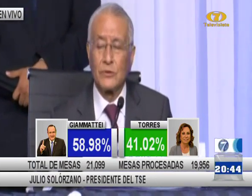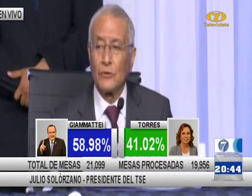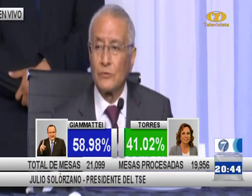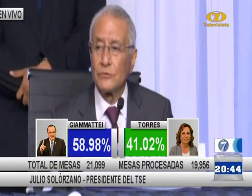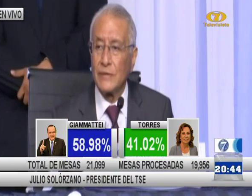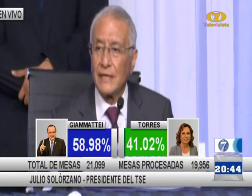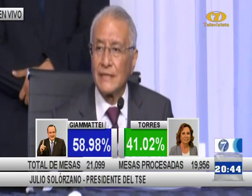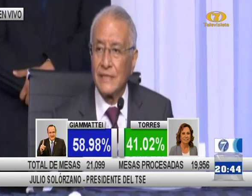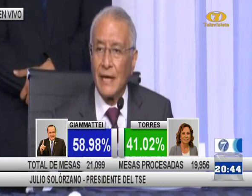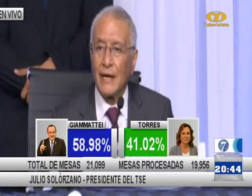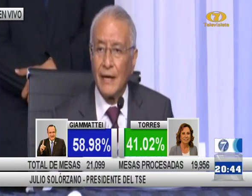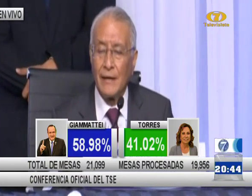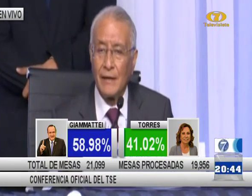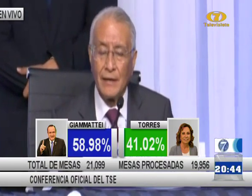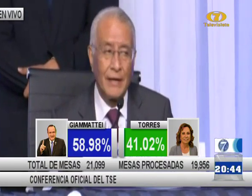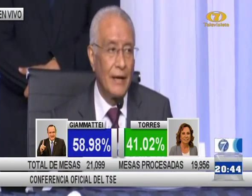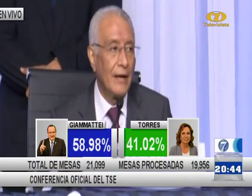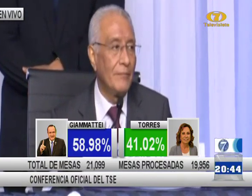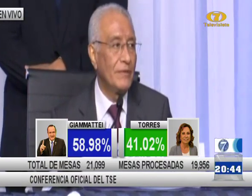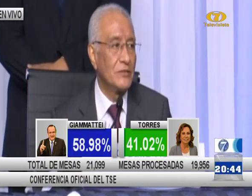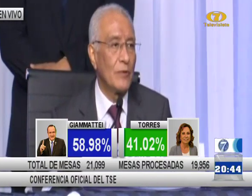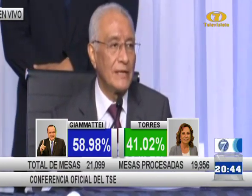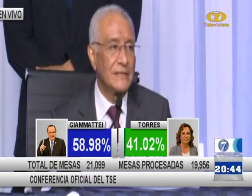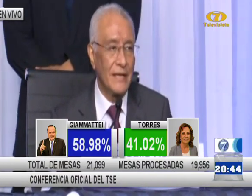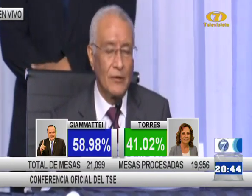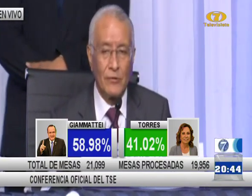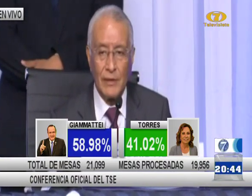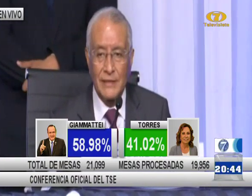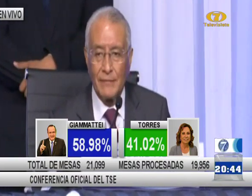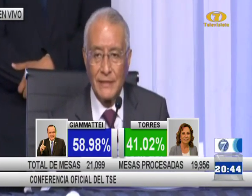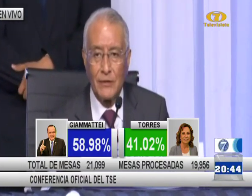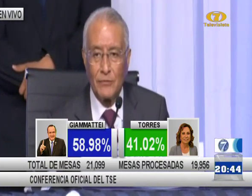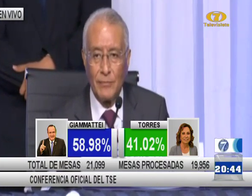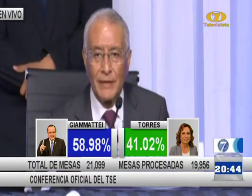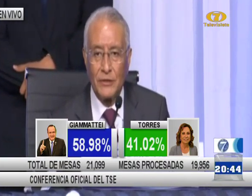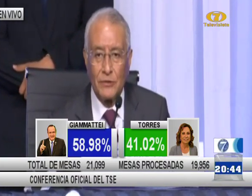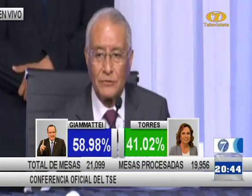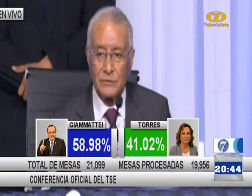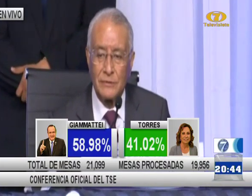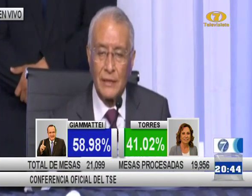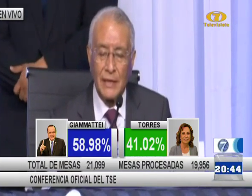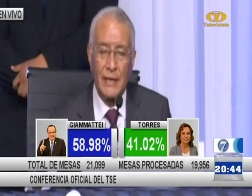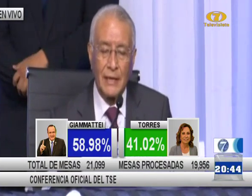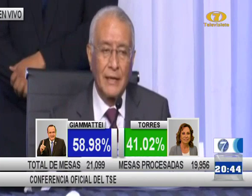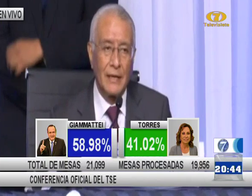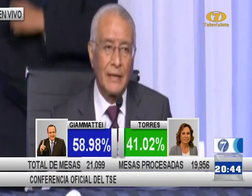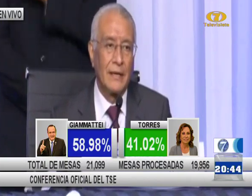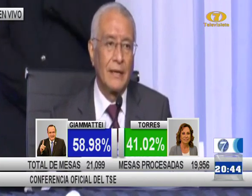Como todos ustedes ya han visualizado a través de los medios,